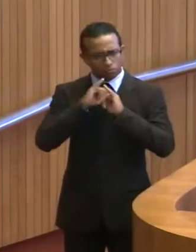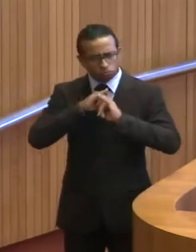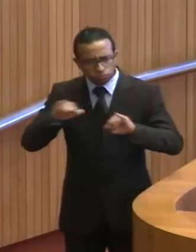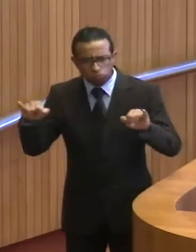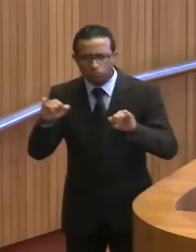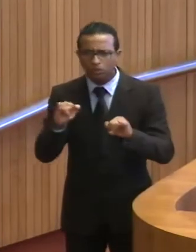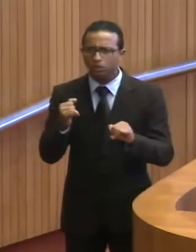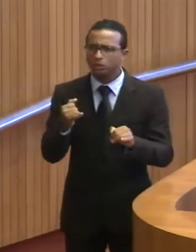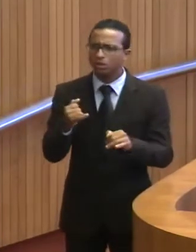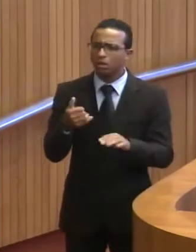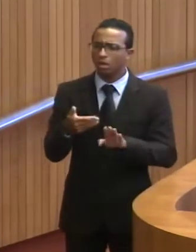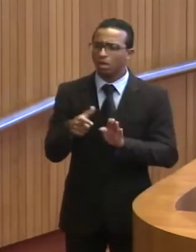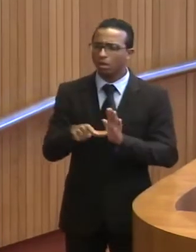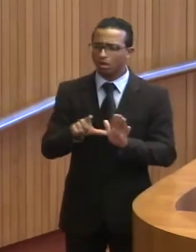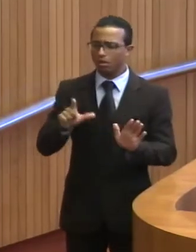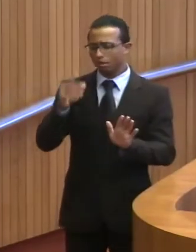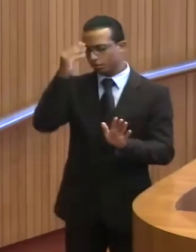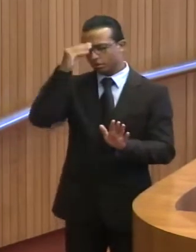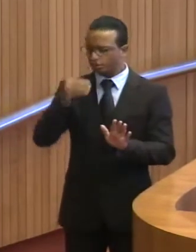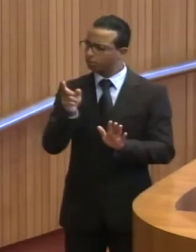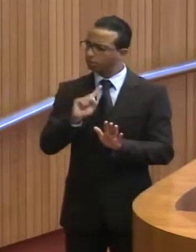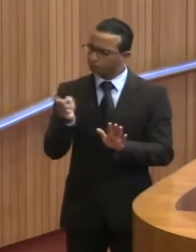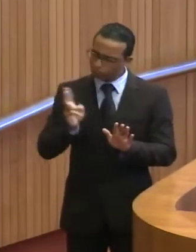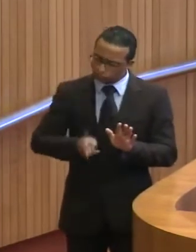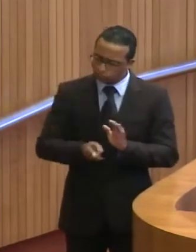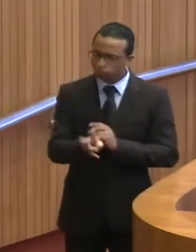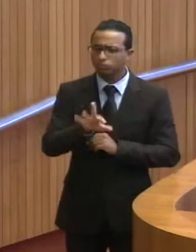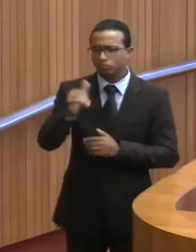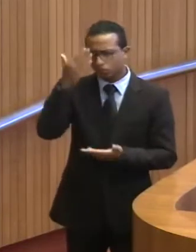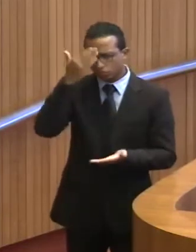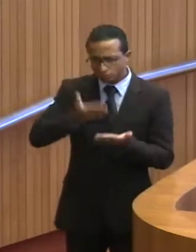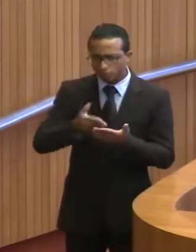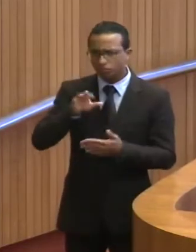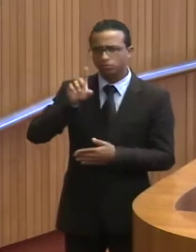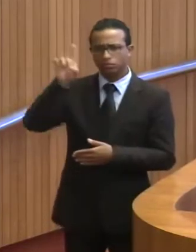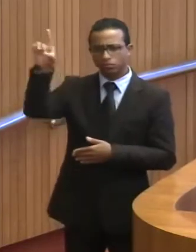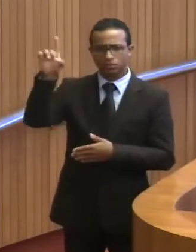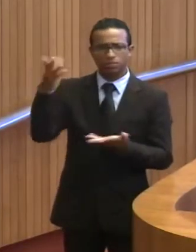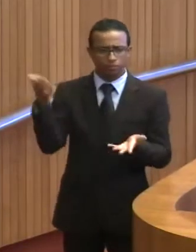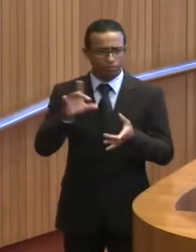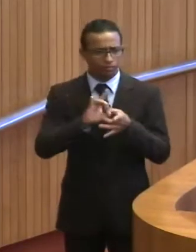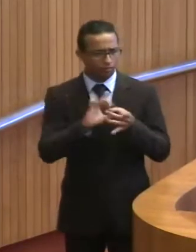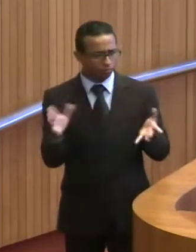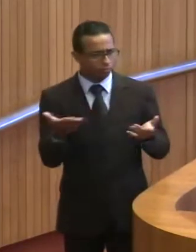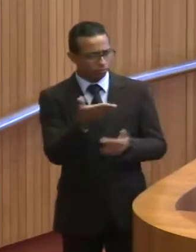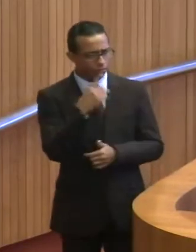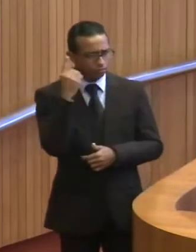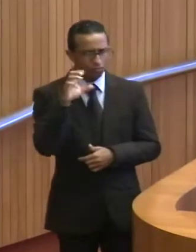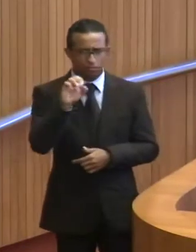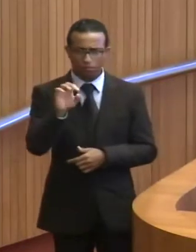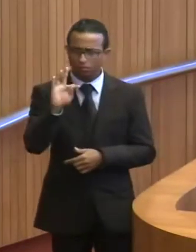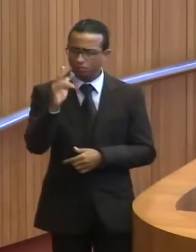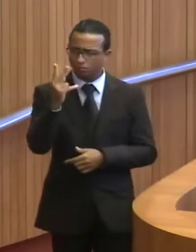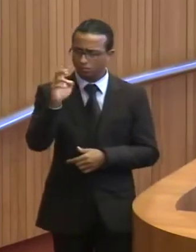arredar um milímetro. E assim vamos prosseguir com fé em Deus. Vou conceder os apartes. Deputado